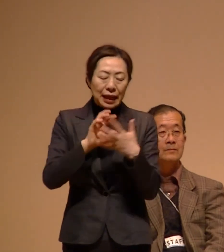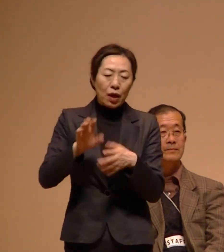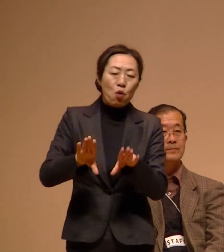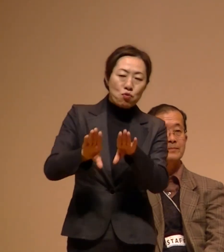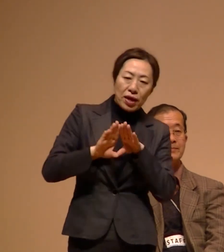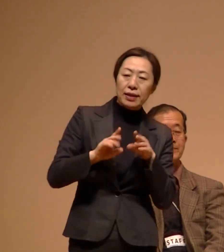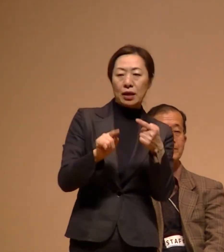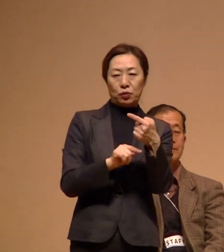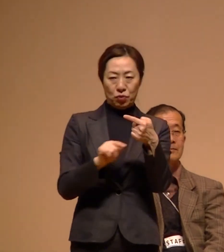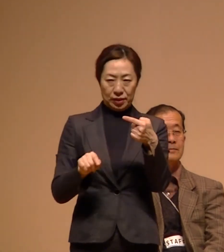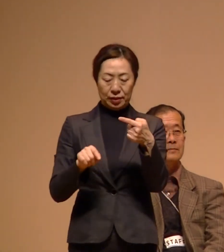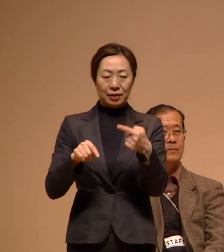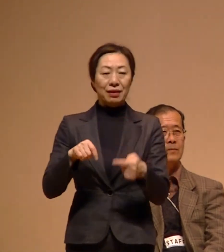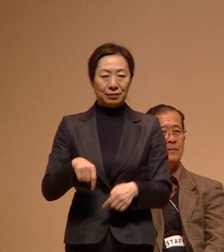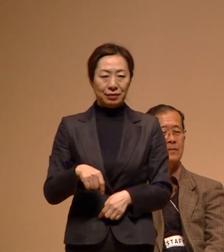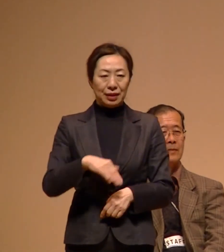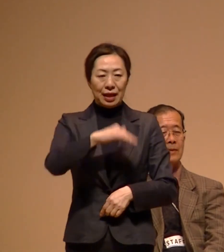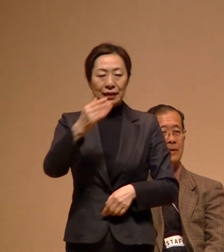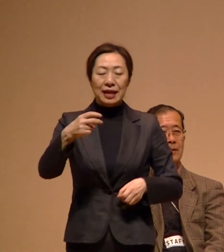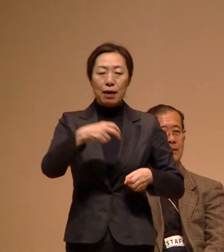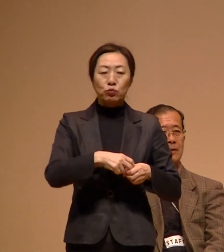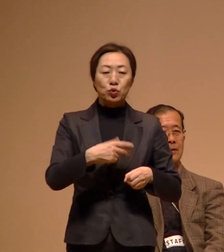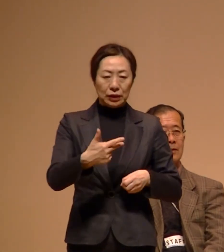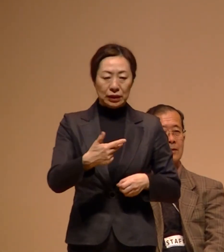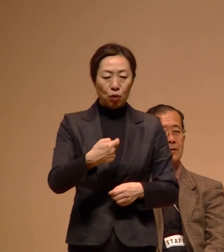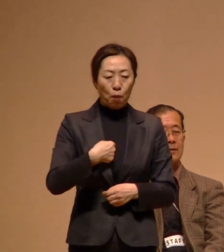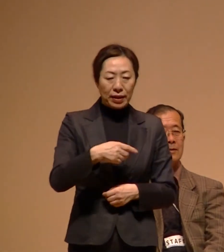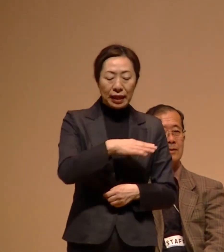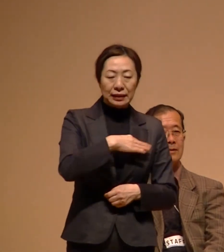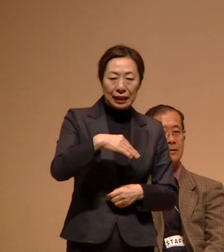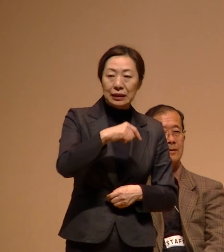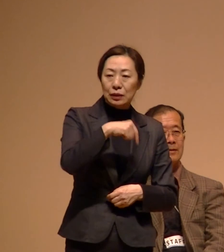ます。三部市の我々のところとは